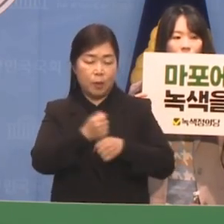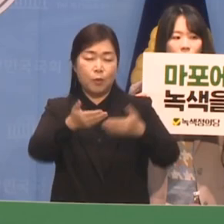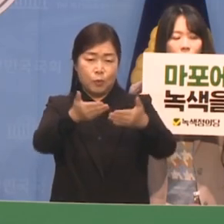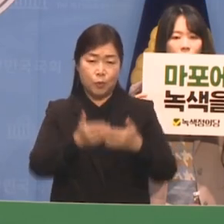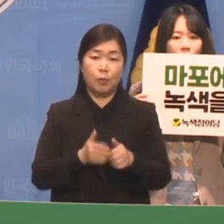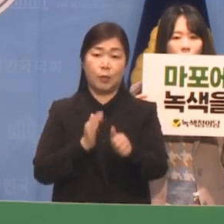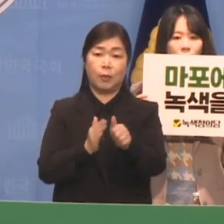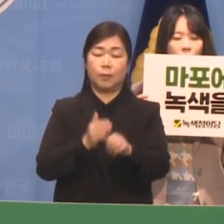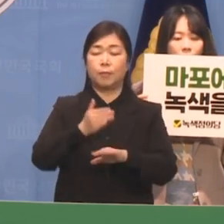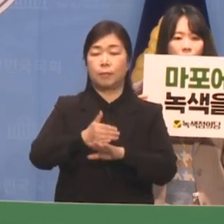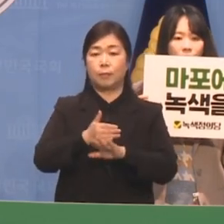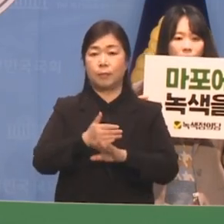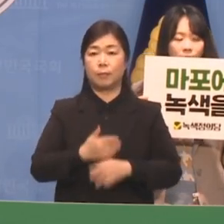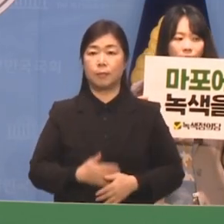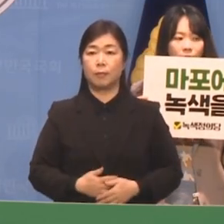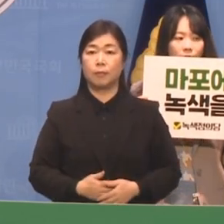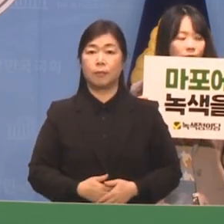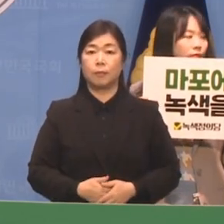주십시오. 감사합니다.